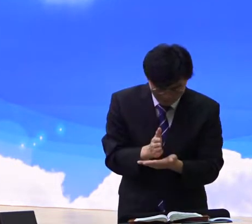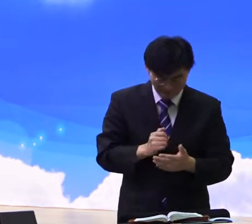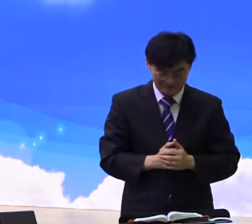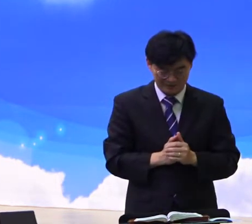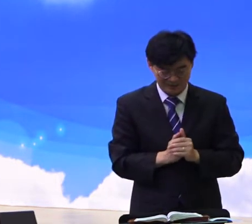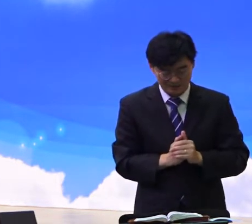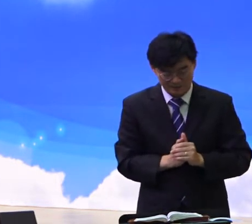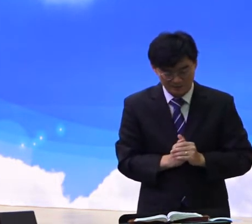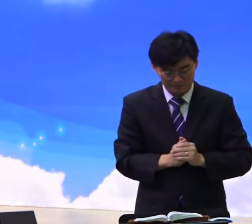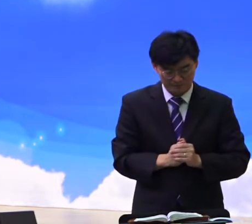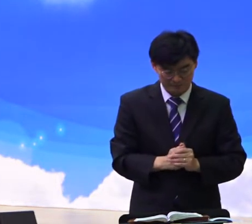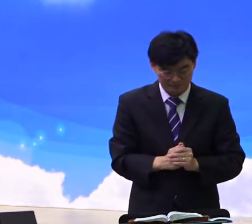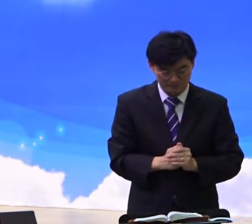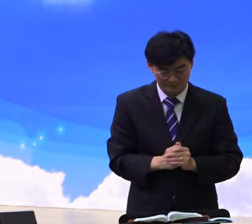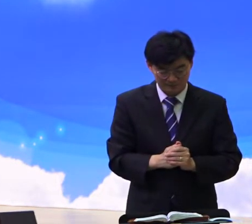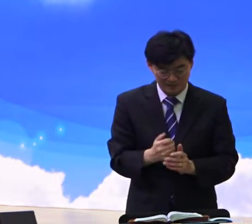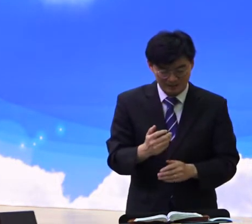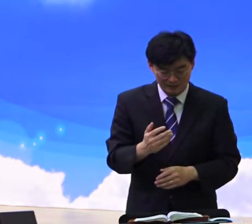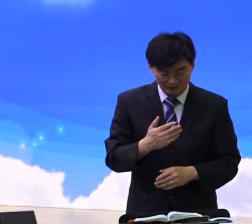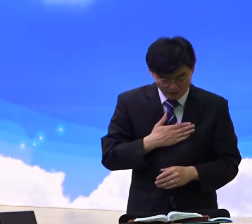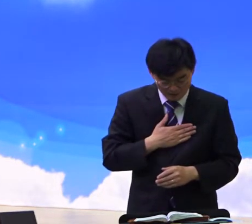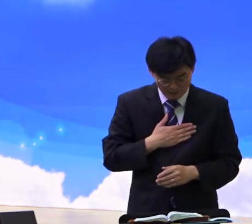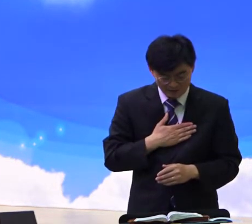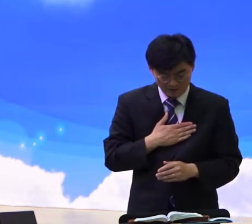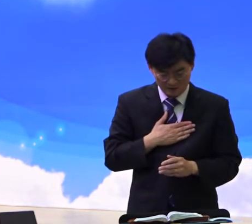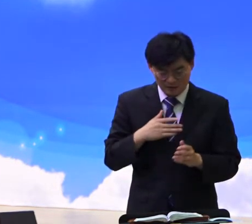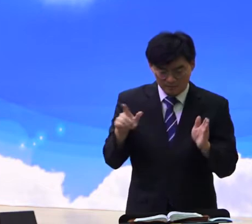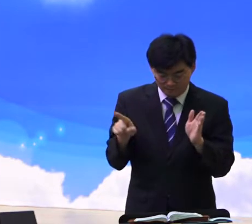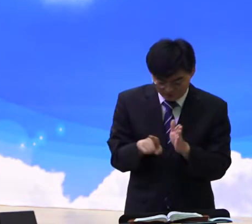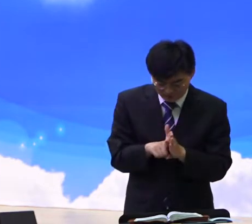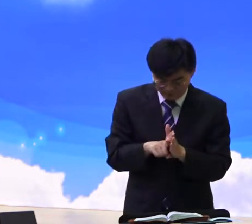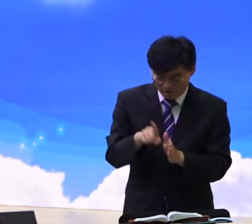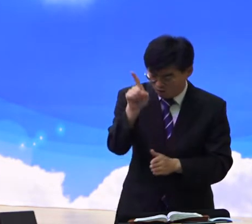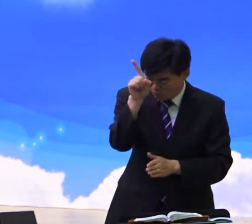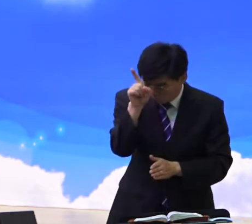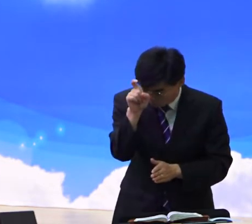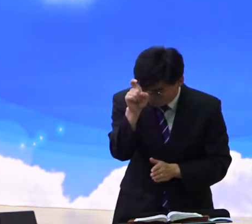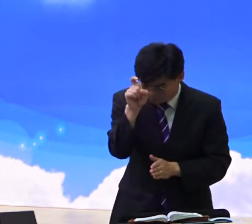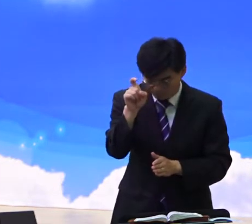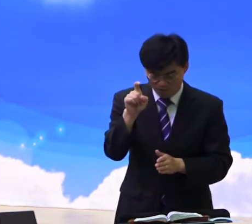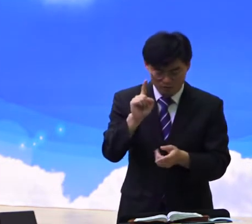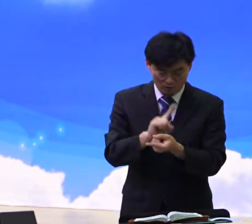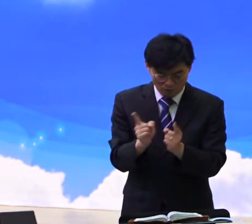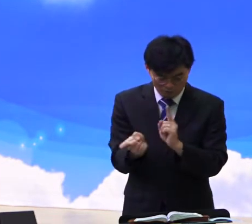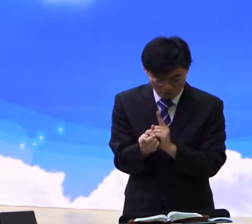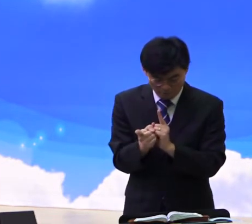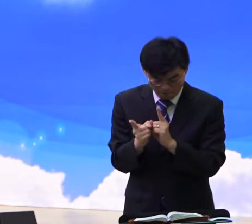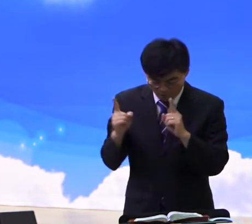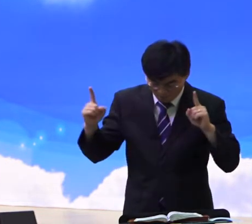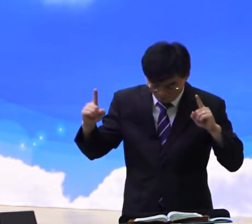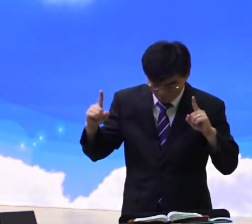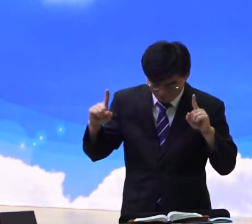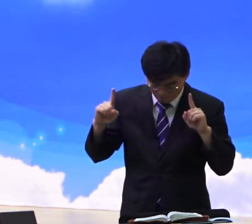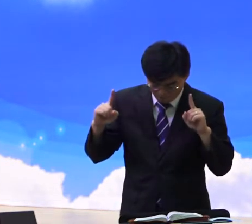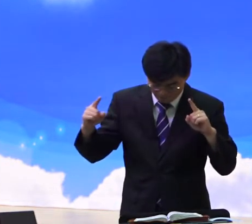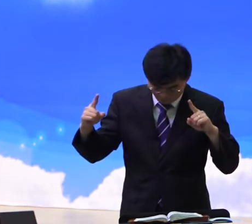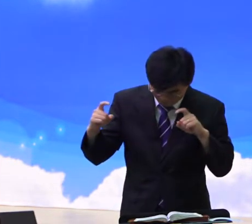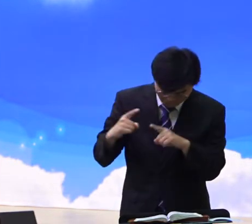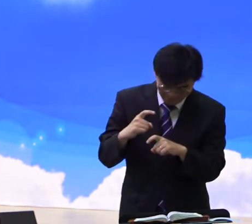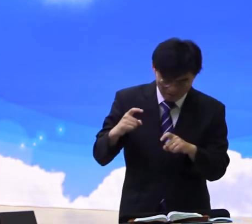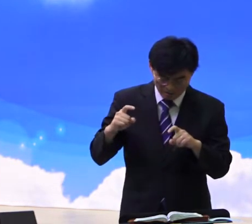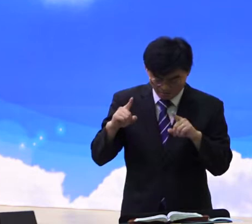일을 반복합니다. 나의 의견이 반영되지 않으면 상대방의 정당한 의견마저 흠집내려 합니다. 이제는